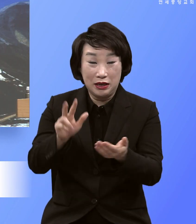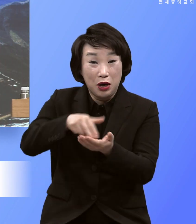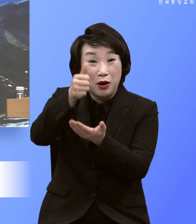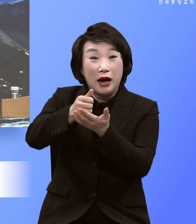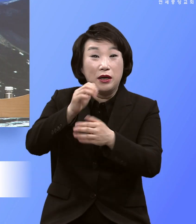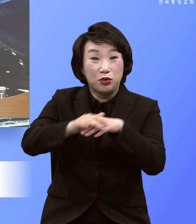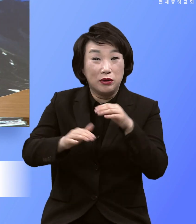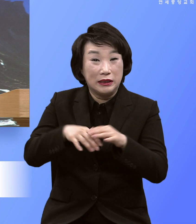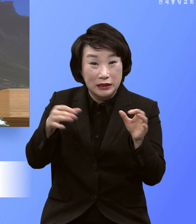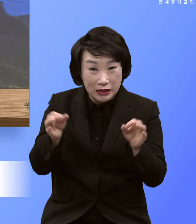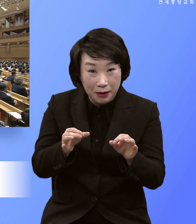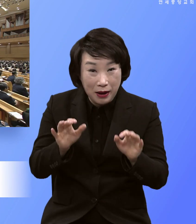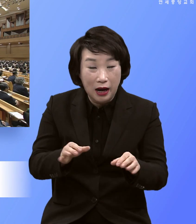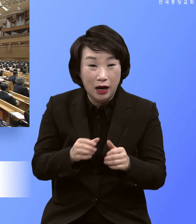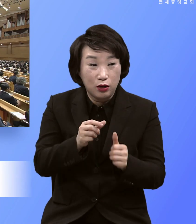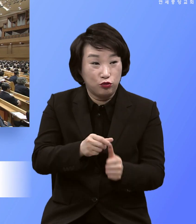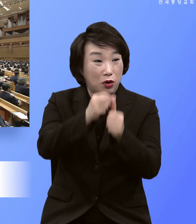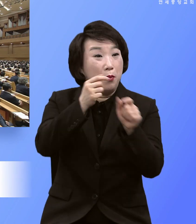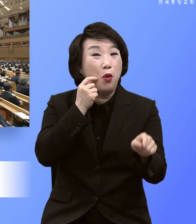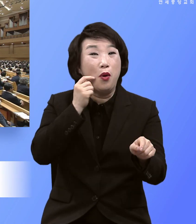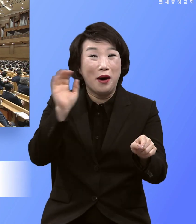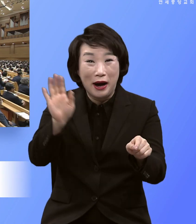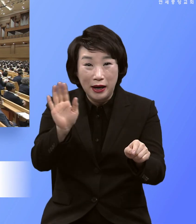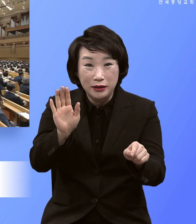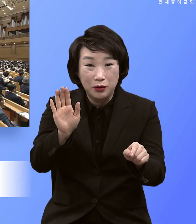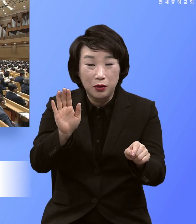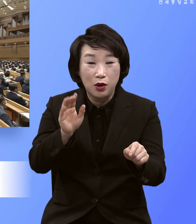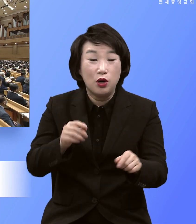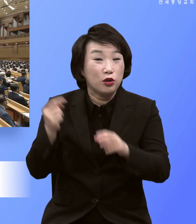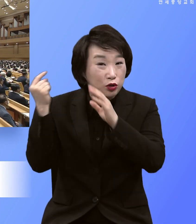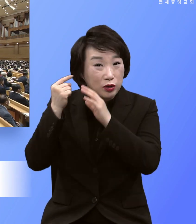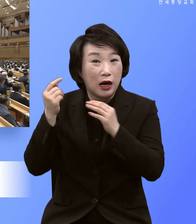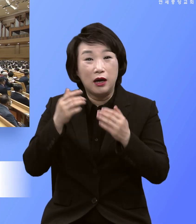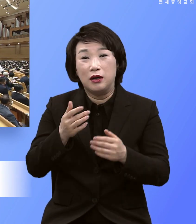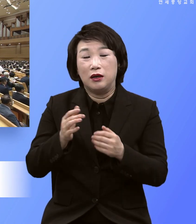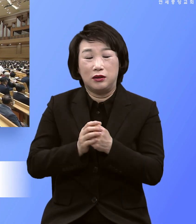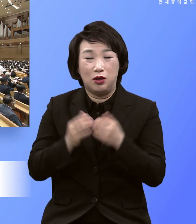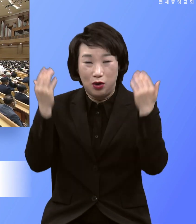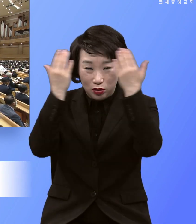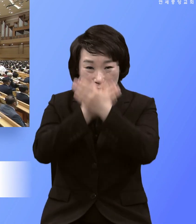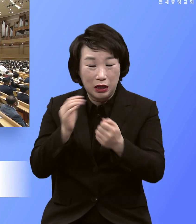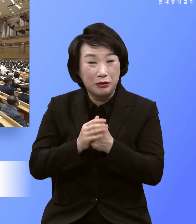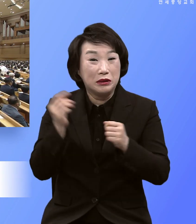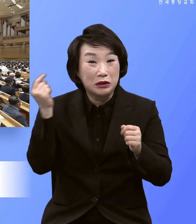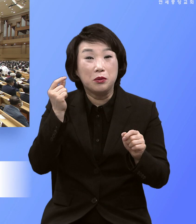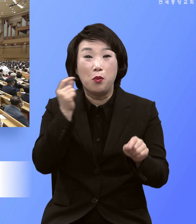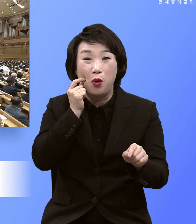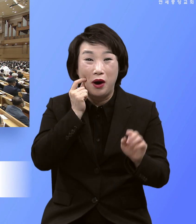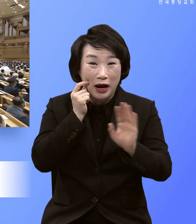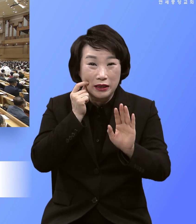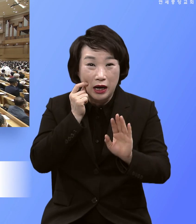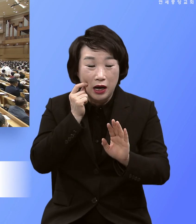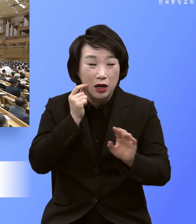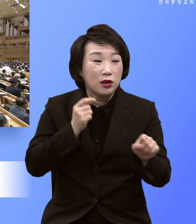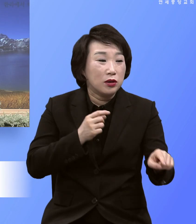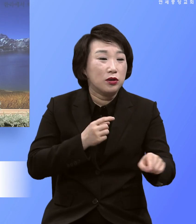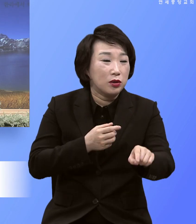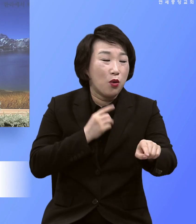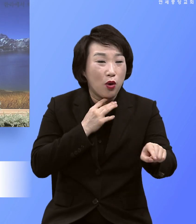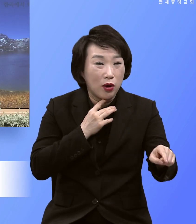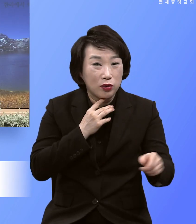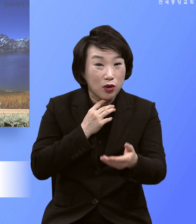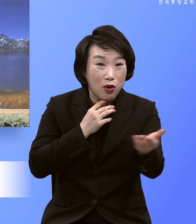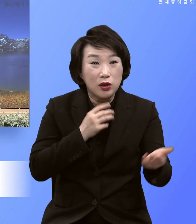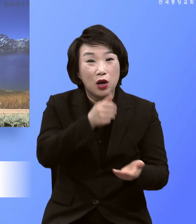여호와의 소리자가 구원치 못하심도 아니요 귀가 둔하여 듣지 못하심도 아니라 오직 너희 죄악이